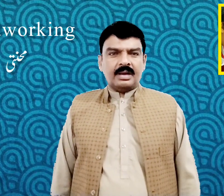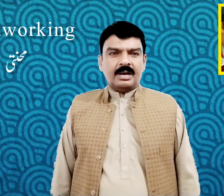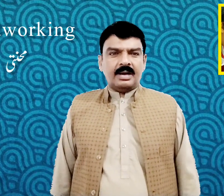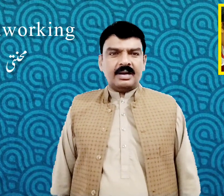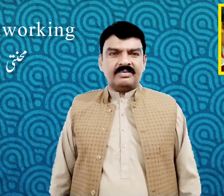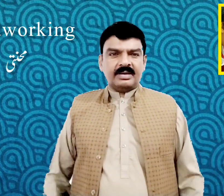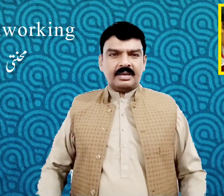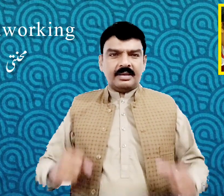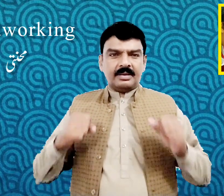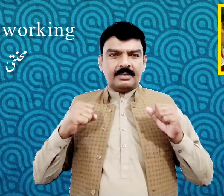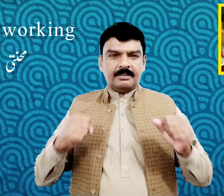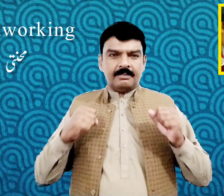हार्ड वर्किंग।